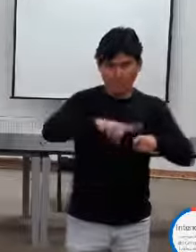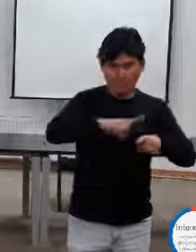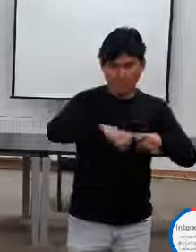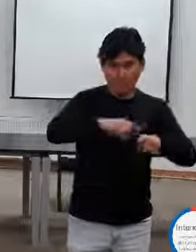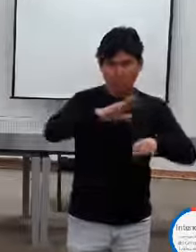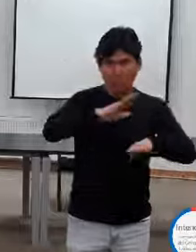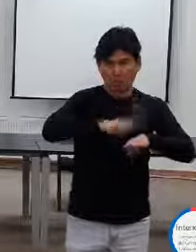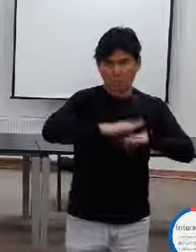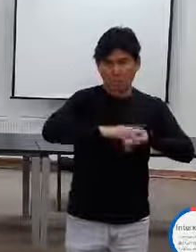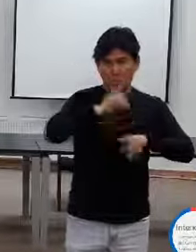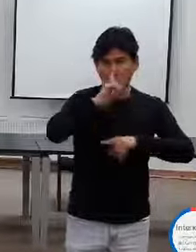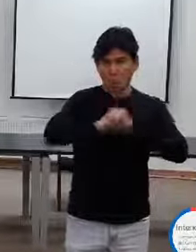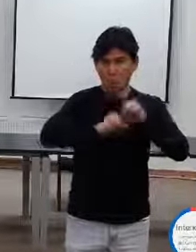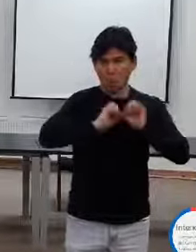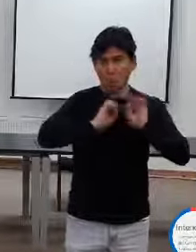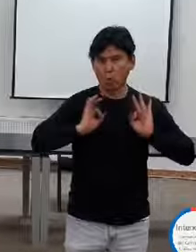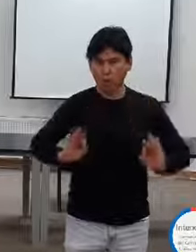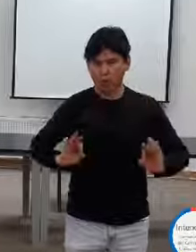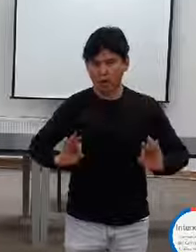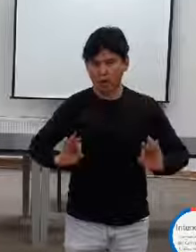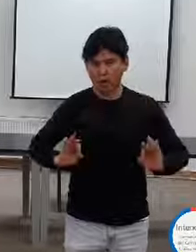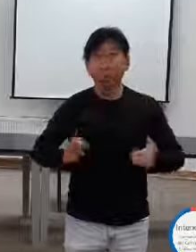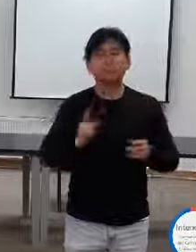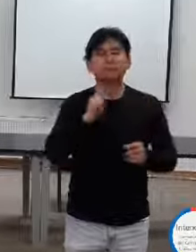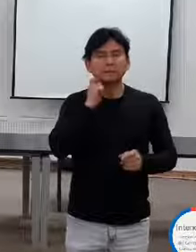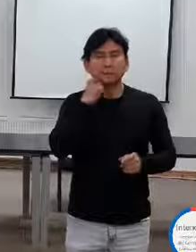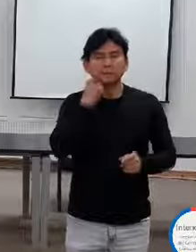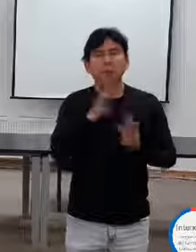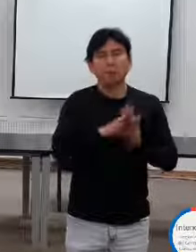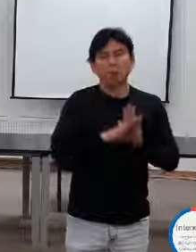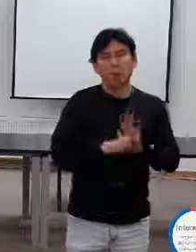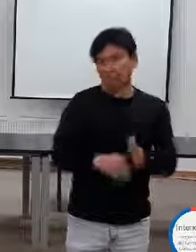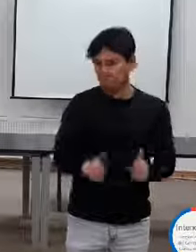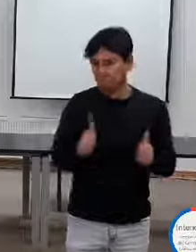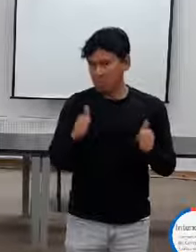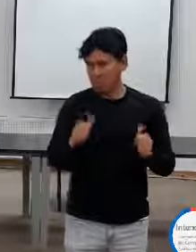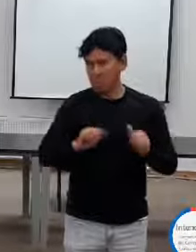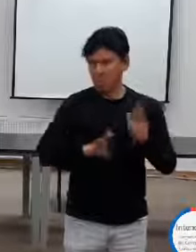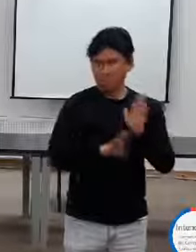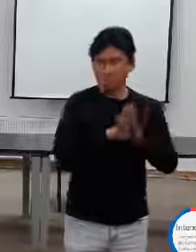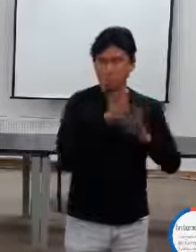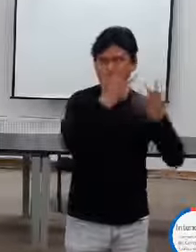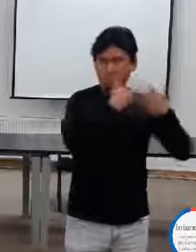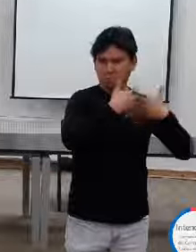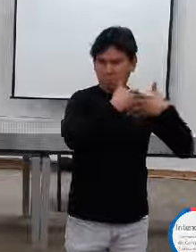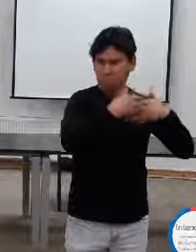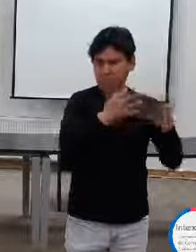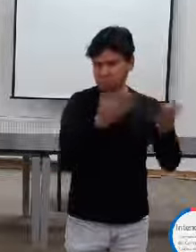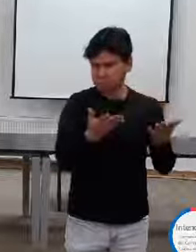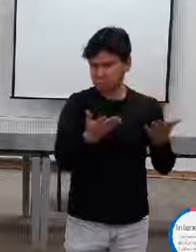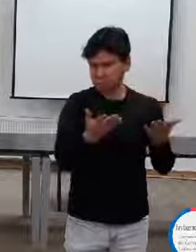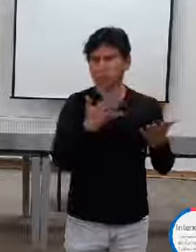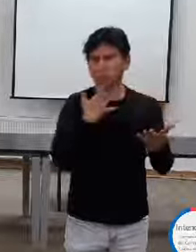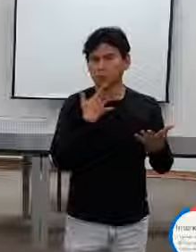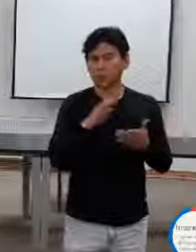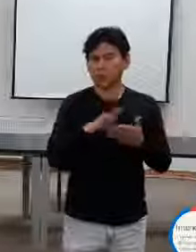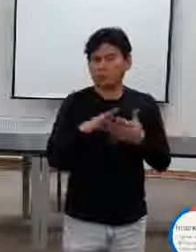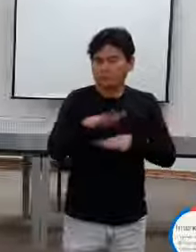un año normal lo que nos habla de que este programa ha tenido éxito en el contexto de que en cualquier crisis